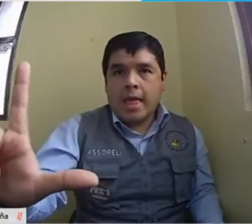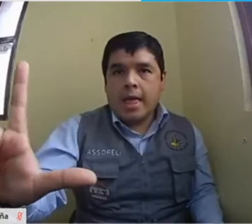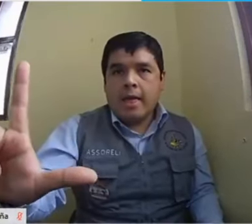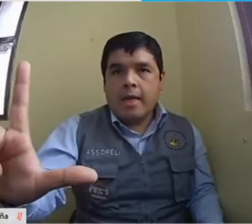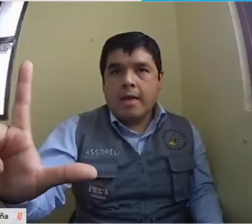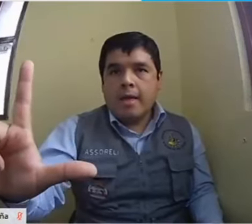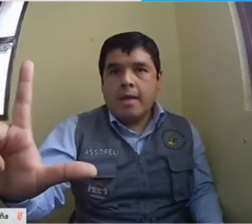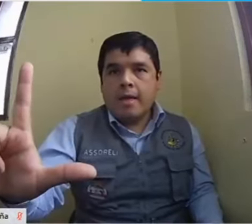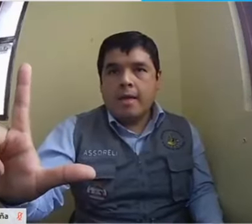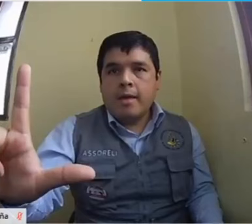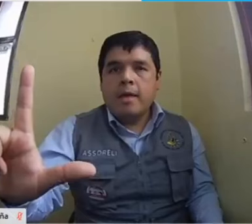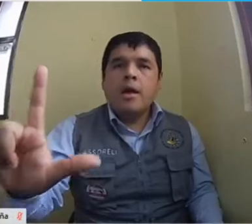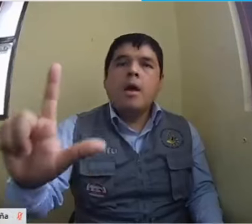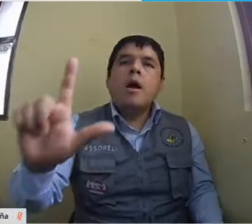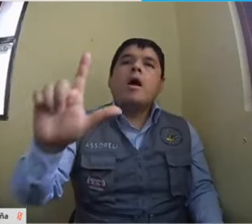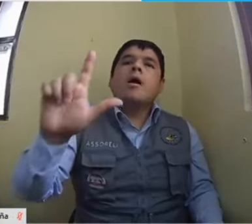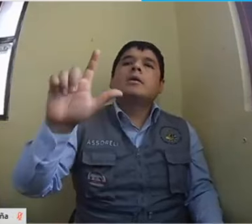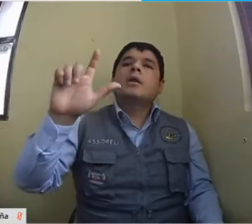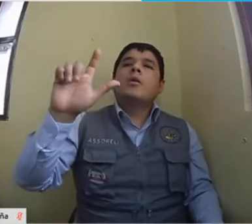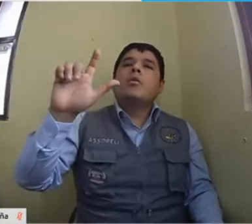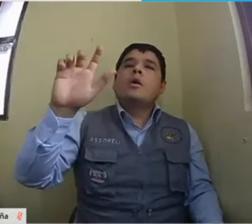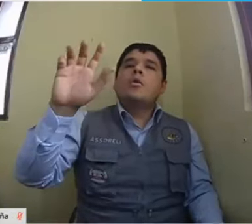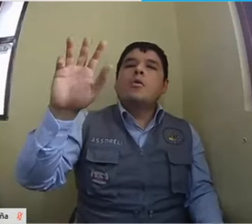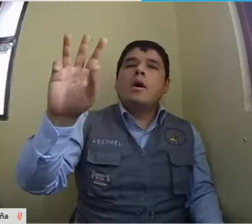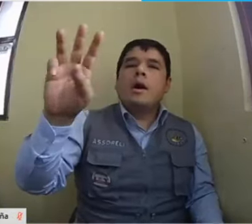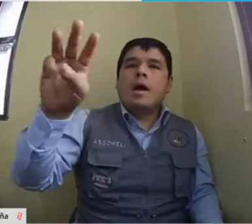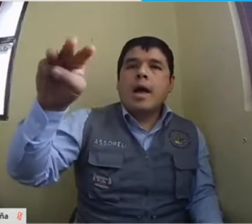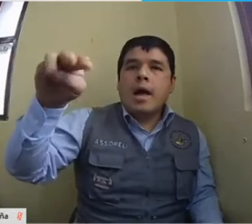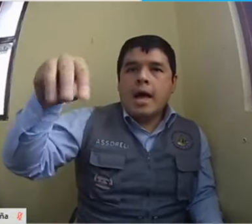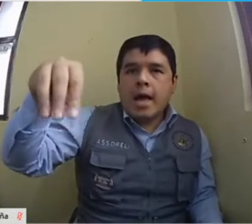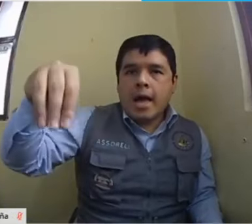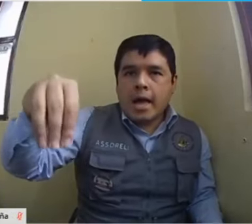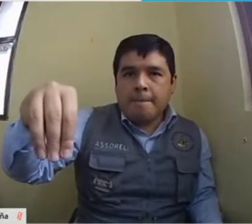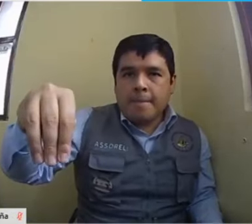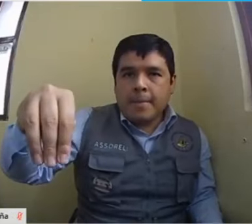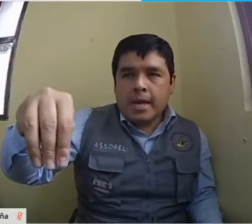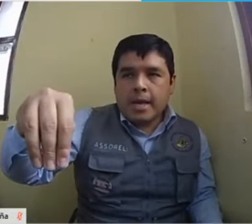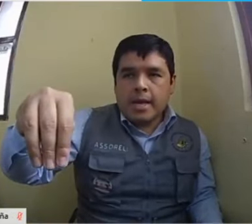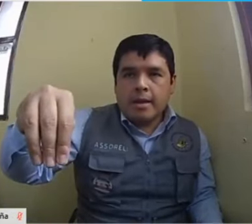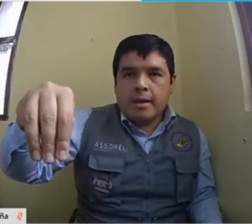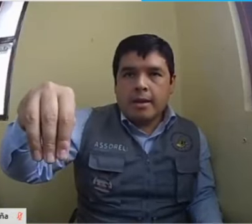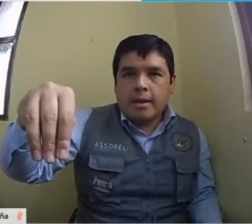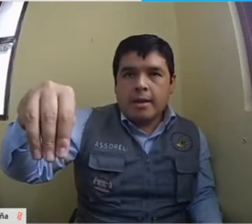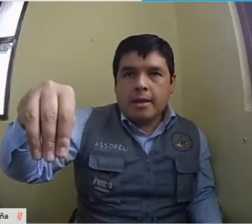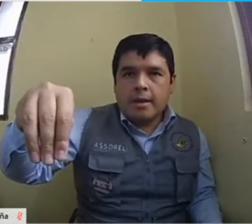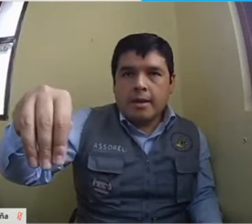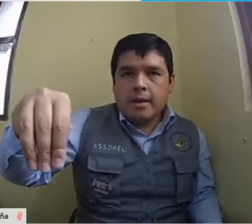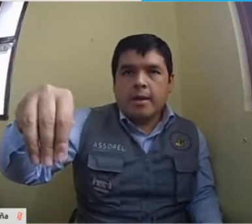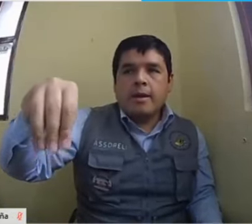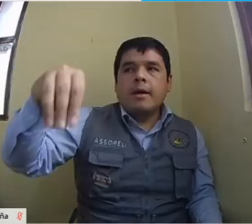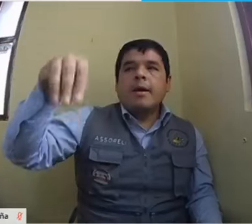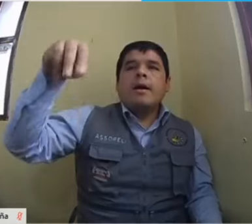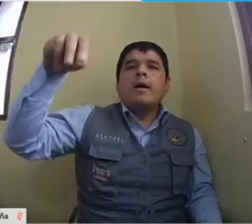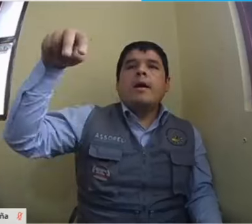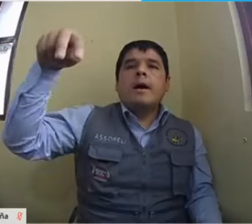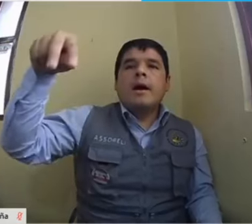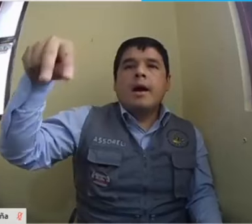L, índice y pulgar formando la L, L, M,